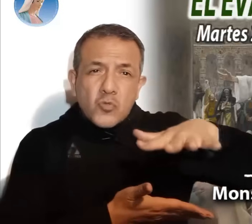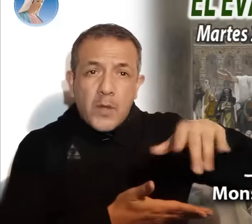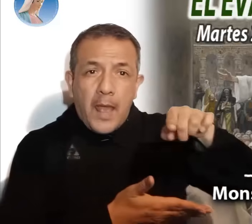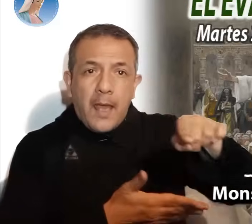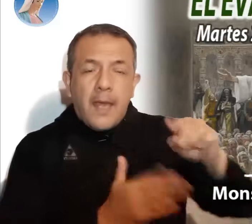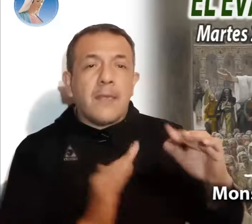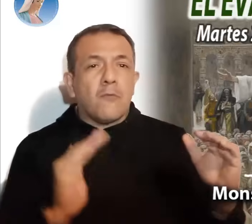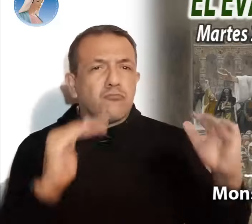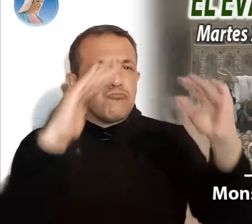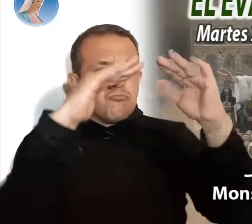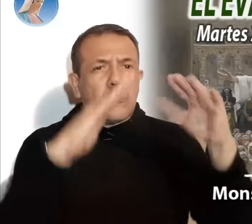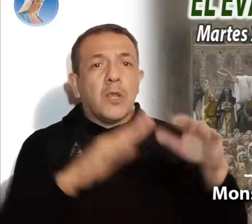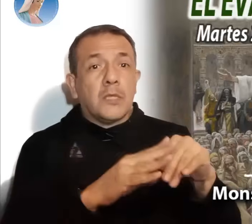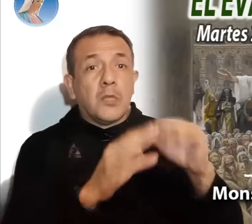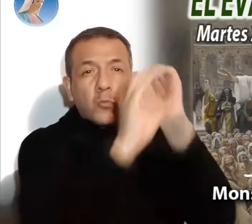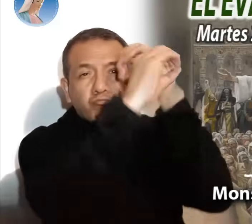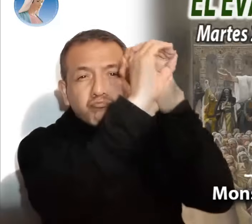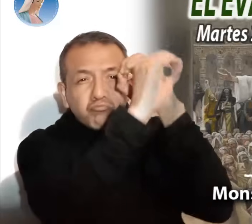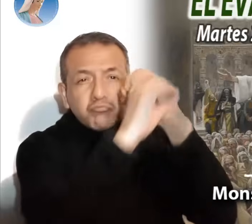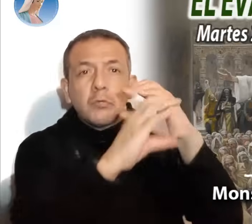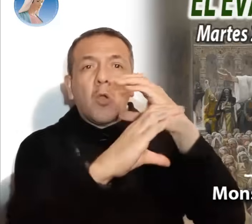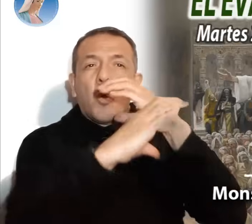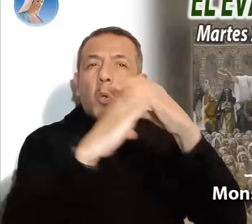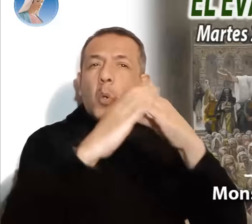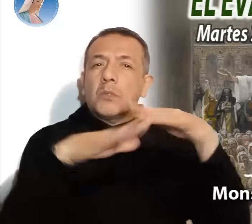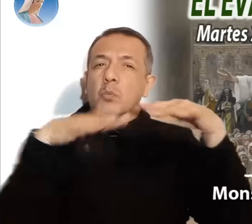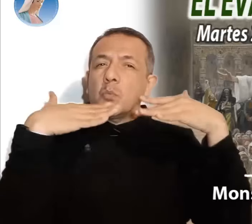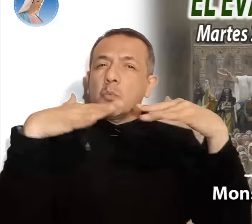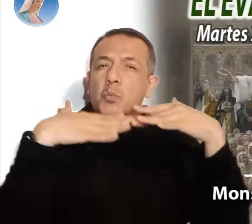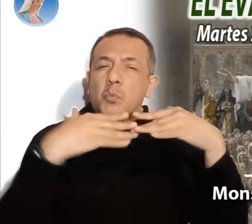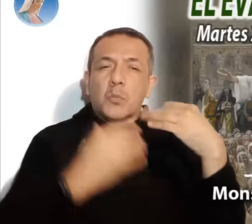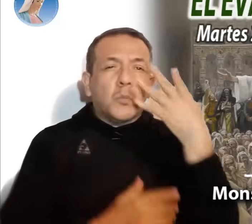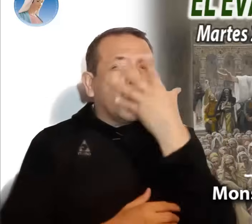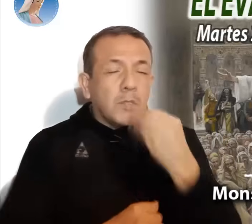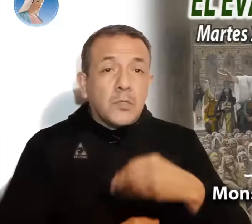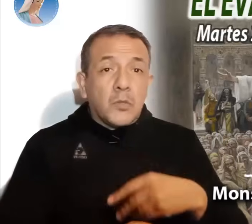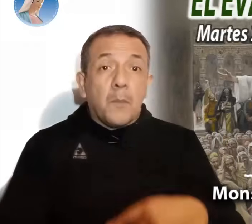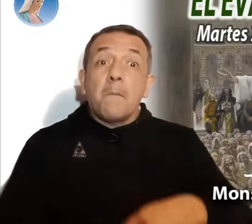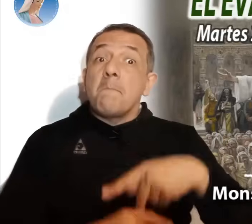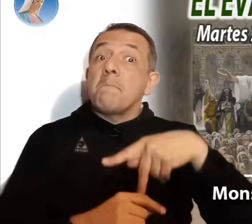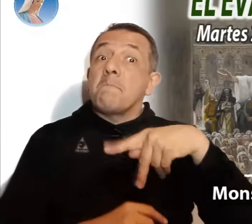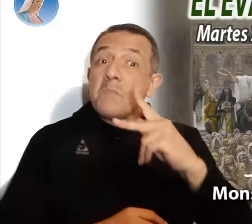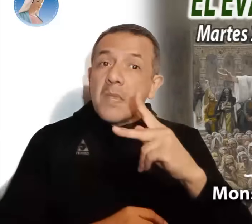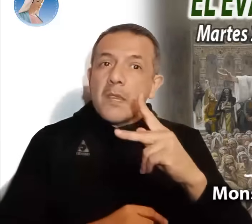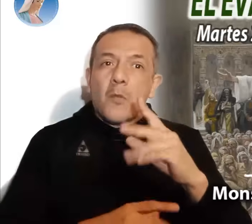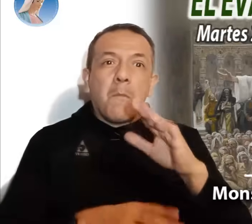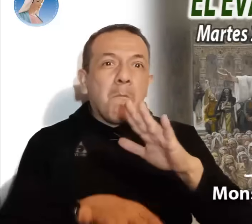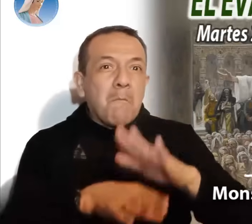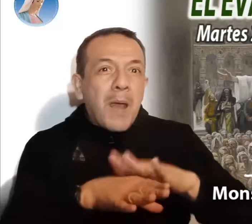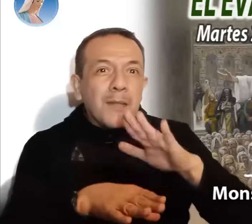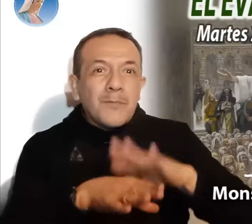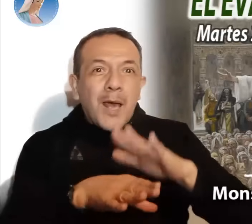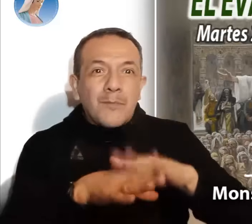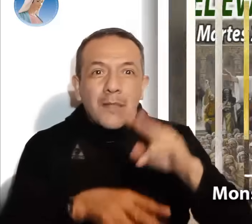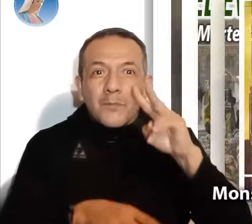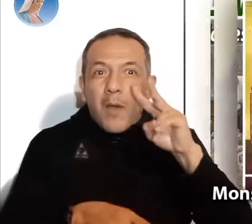conocimientos astrológicos, con sus disposiciones y belleza. Sin embargo, entre más admiramos las